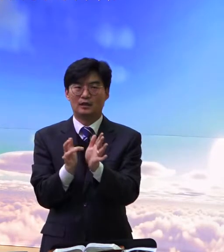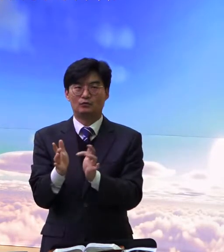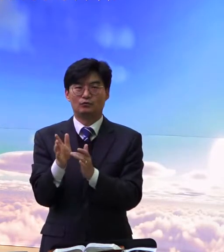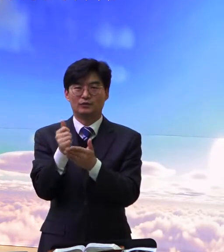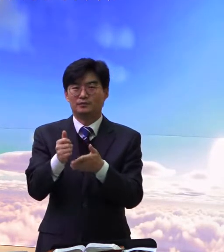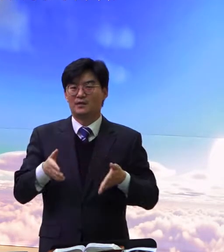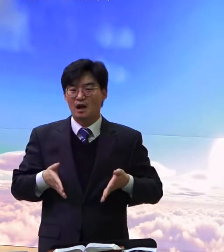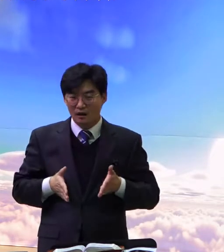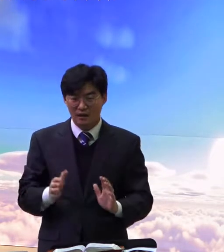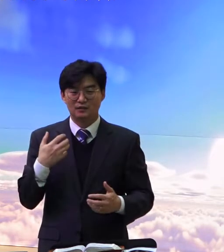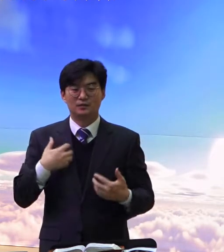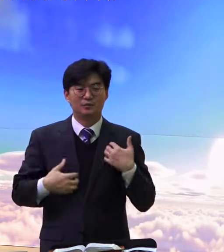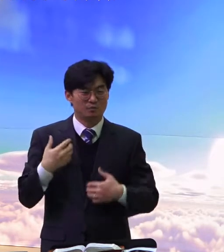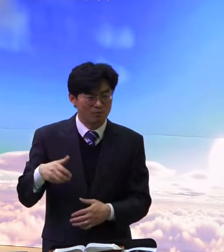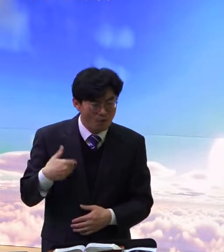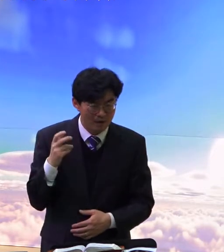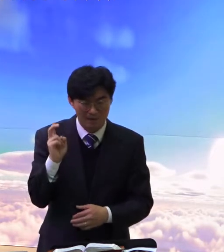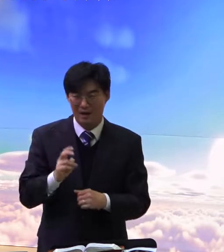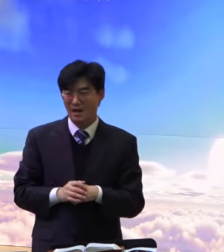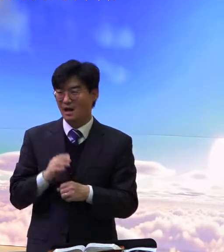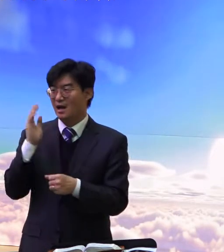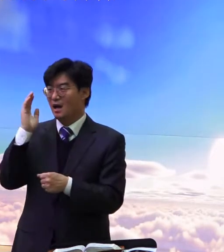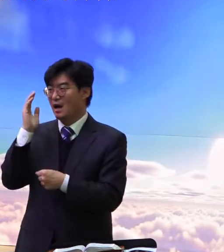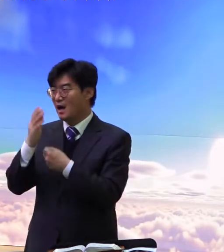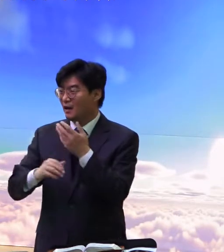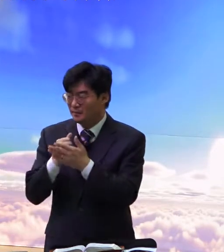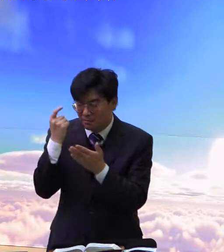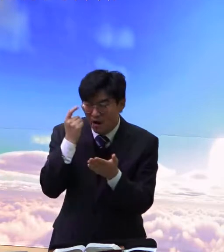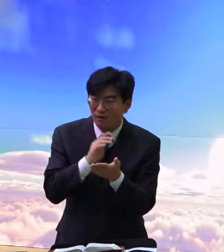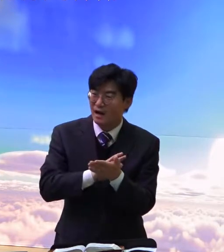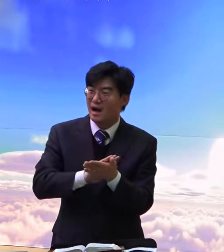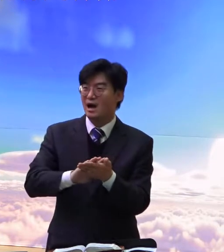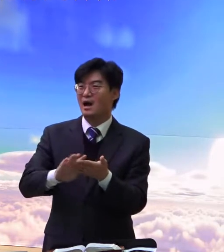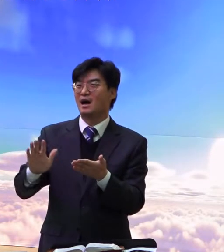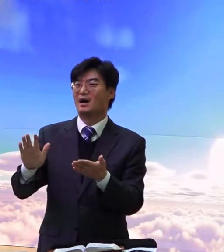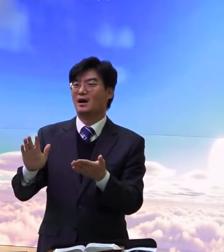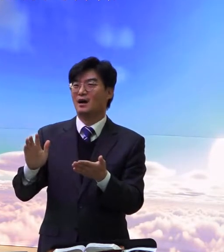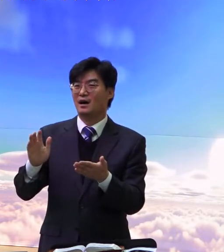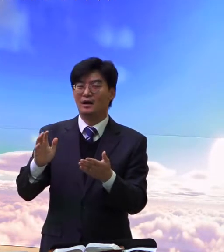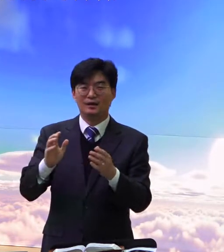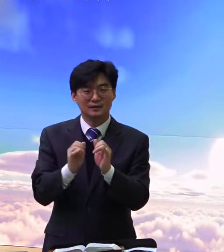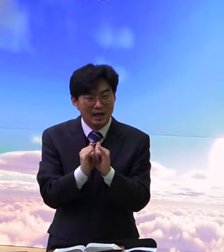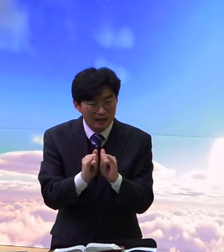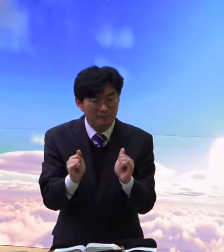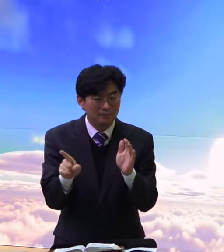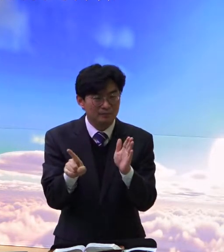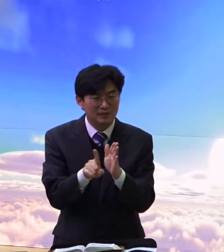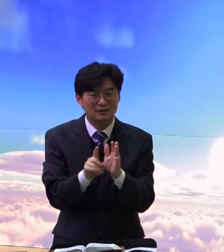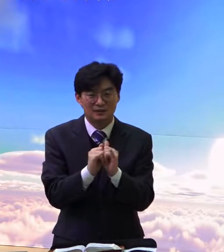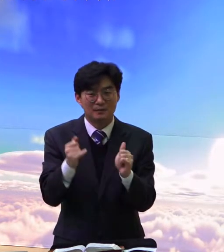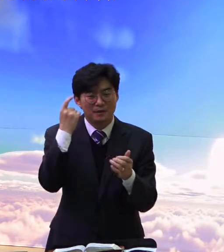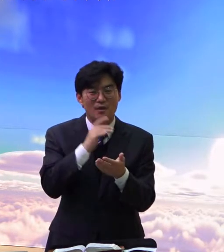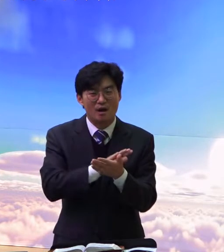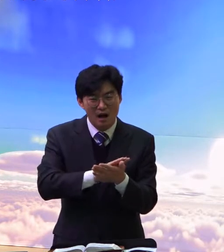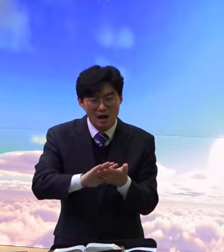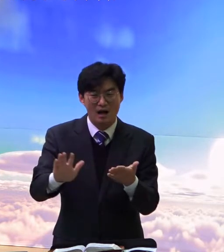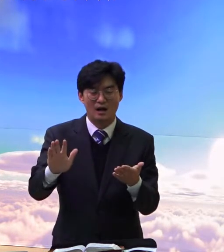성탄에 선포되어진 하나님의 평화, 하나님 기뻐하신 사람들 중에 임한 그 평화가 임하지 않을 것입니다.